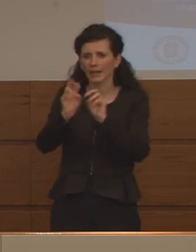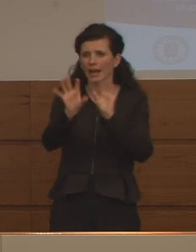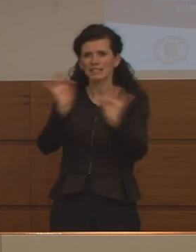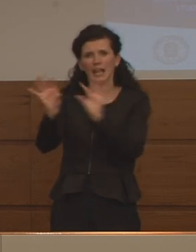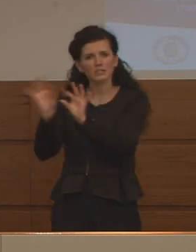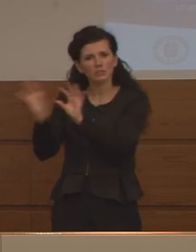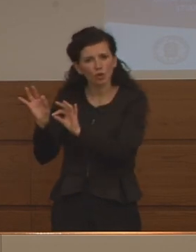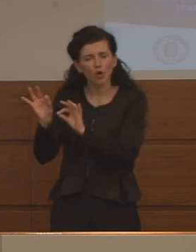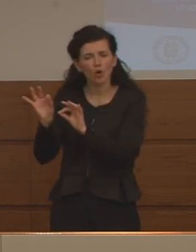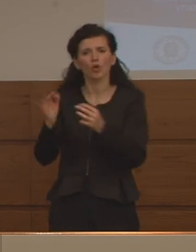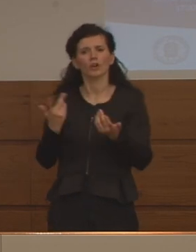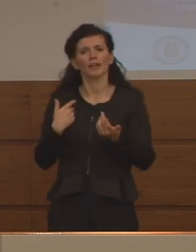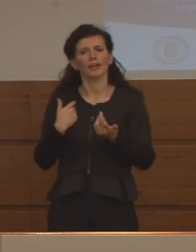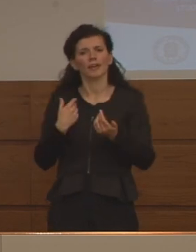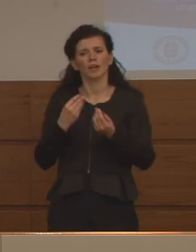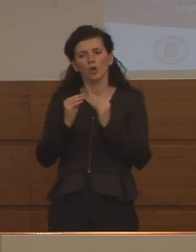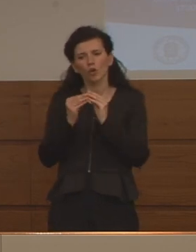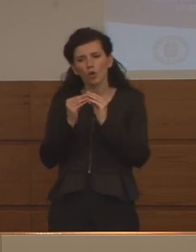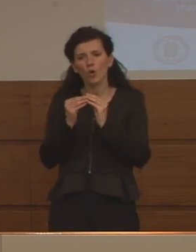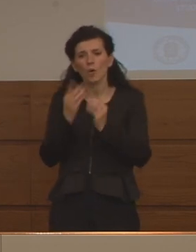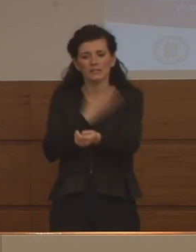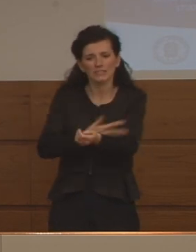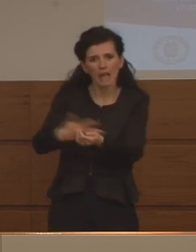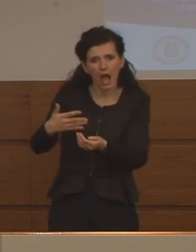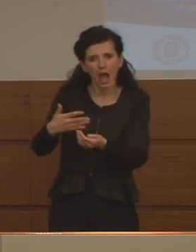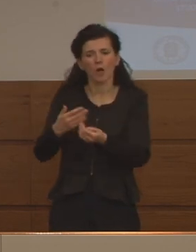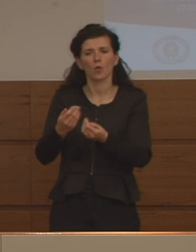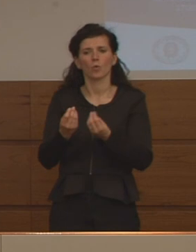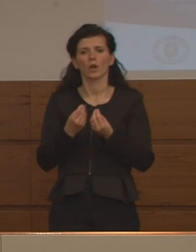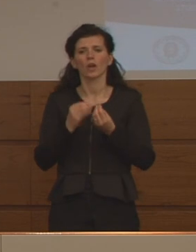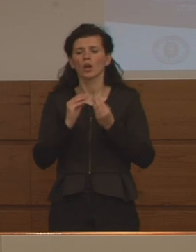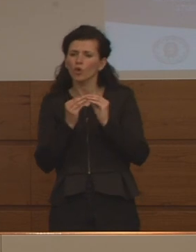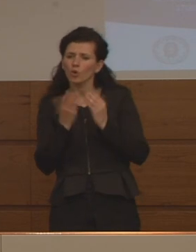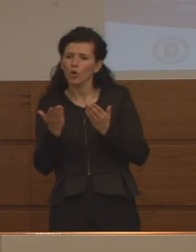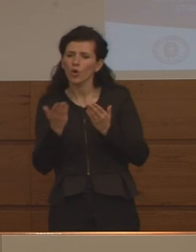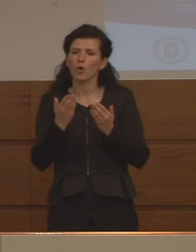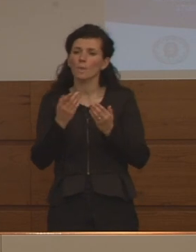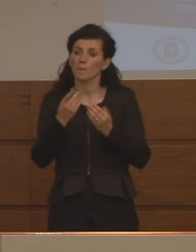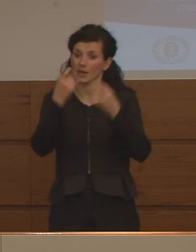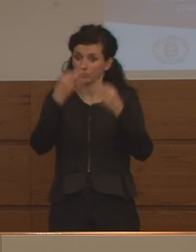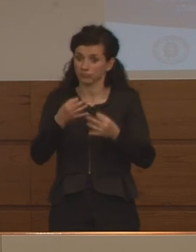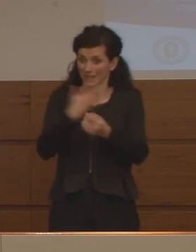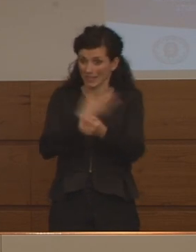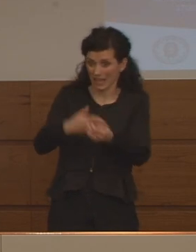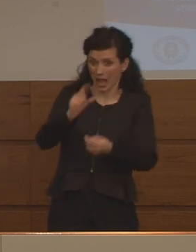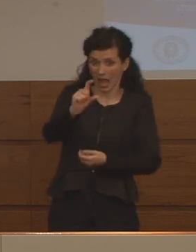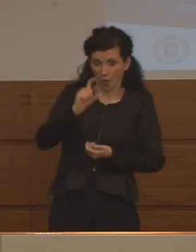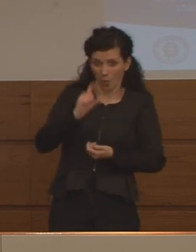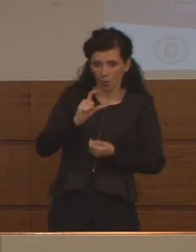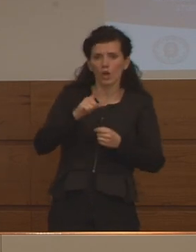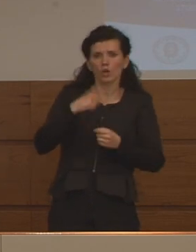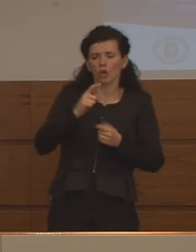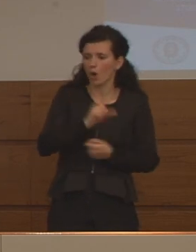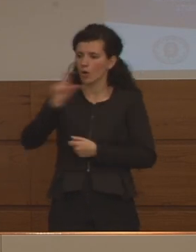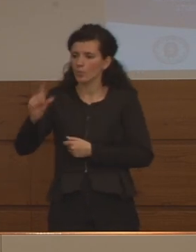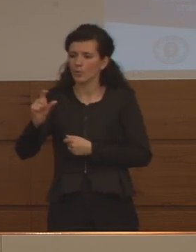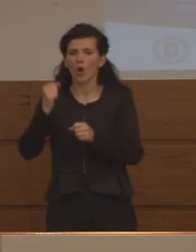il campione di sangue come poi trasferirlo ai laboratori tutto nel modo più efficiente